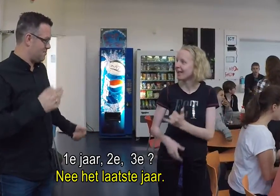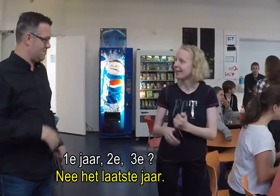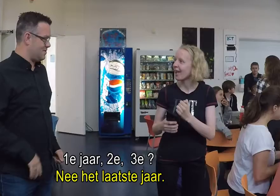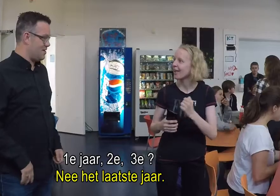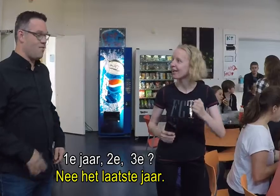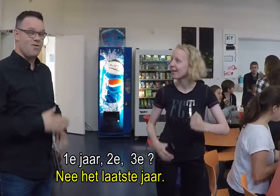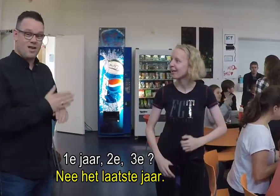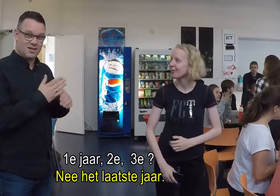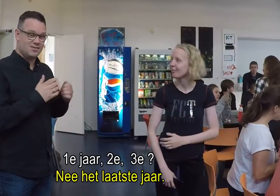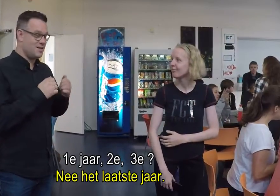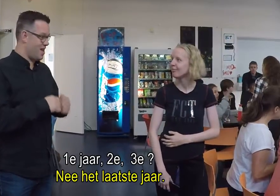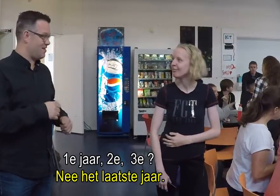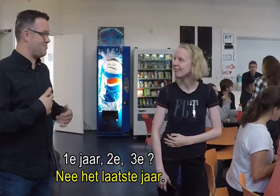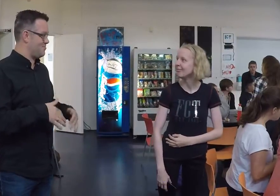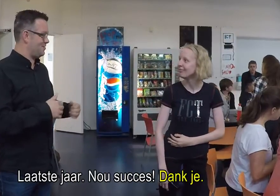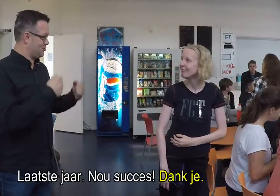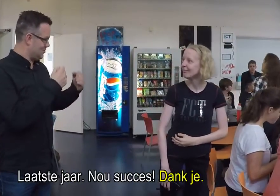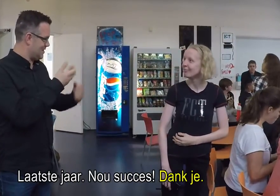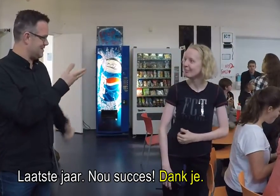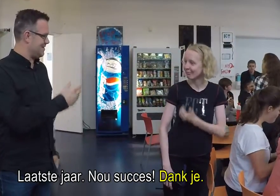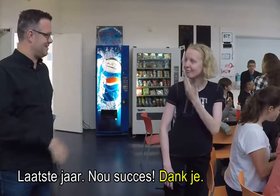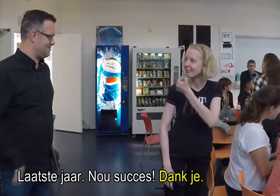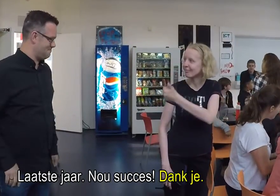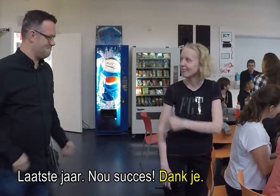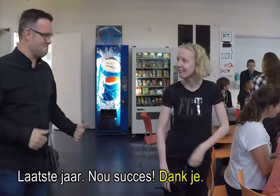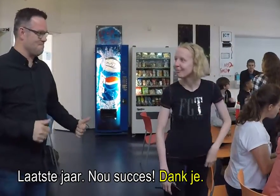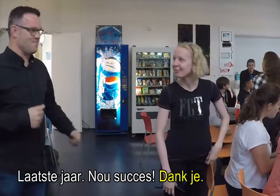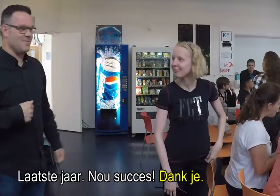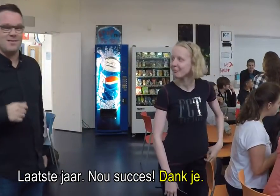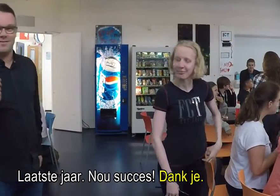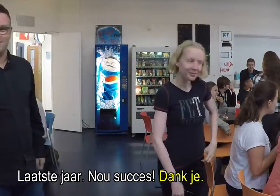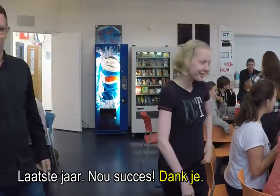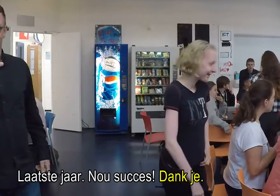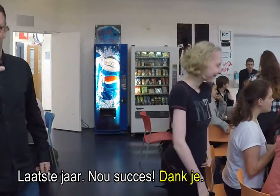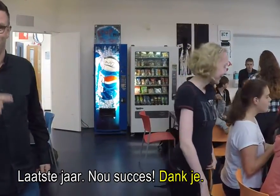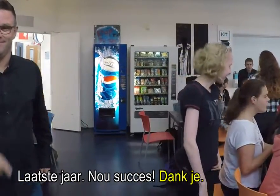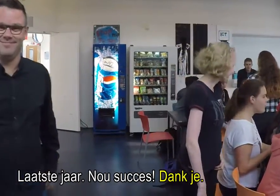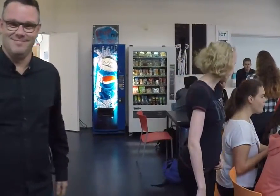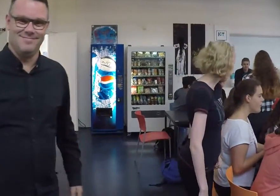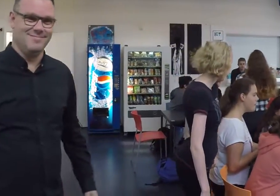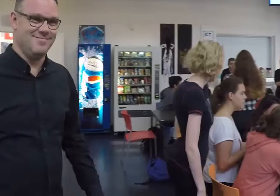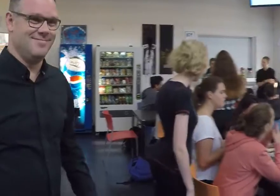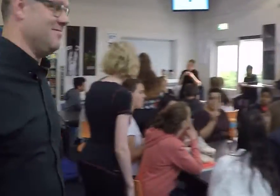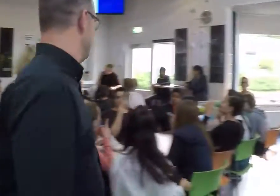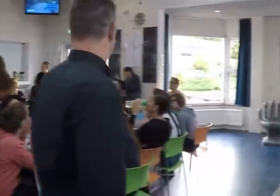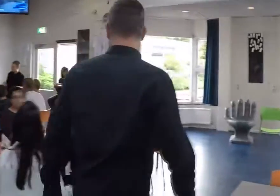tweede, derde? Nee, laatste jaar. Laatste jaar. Nou, succes. Dank je.